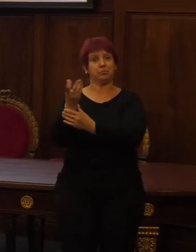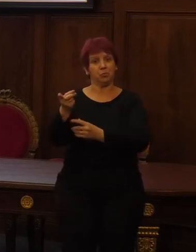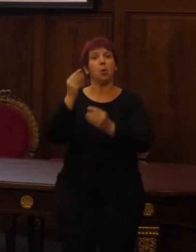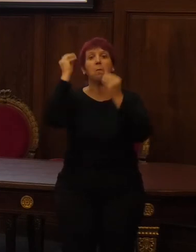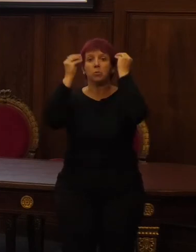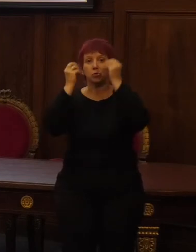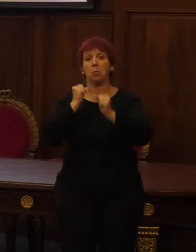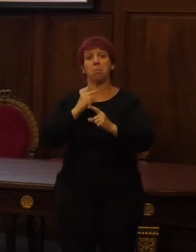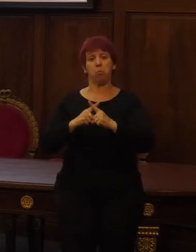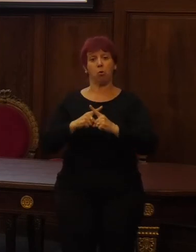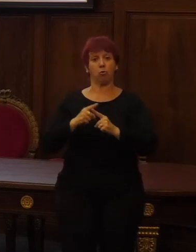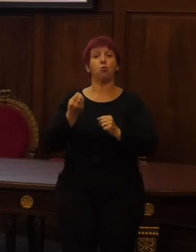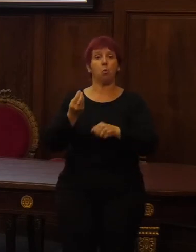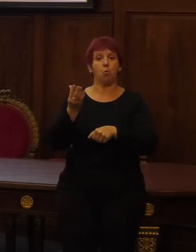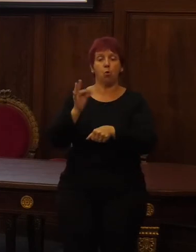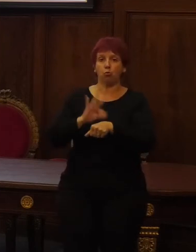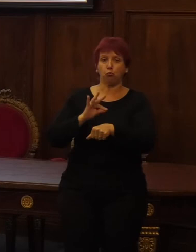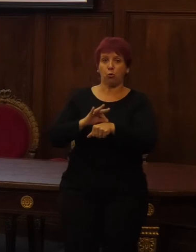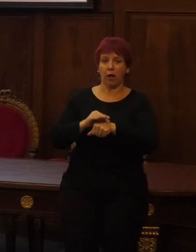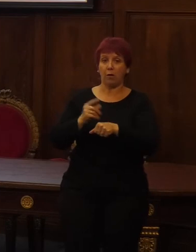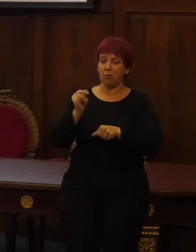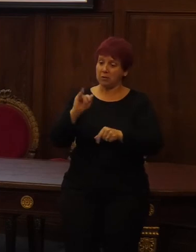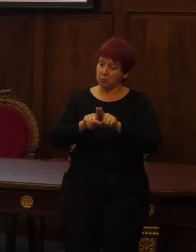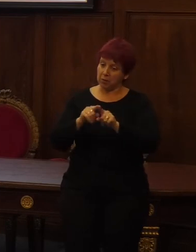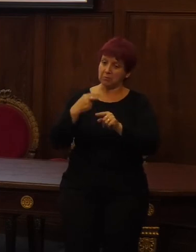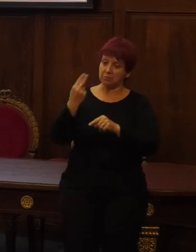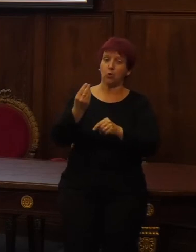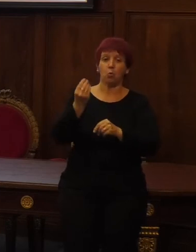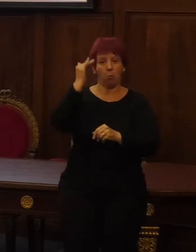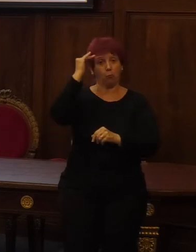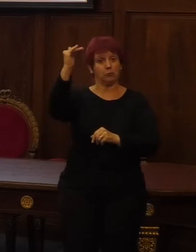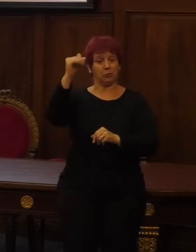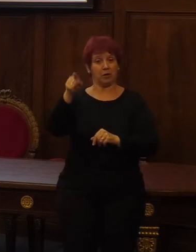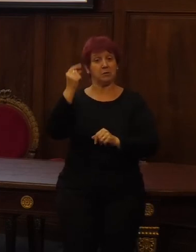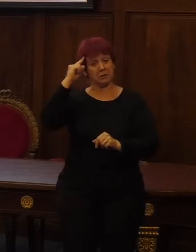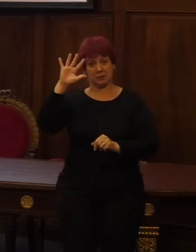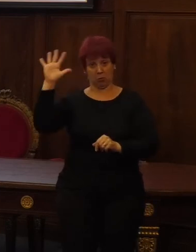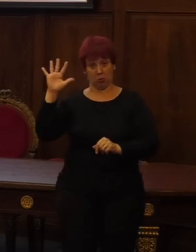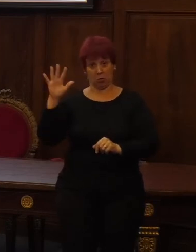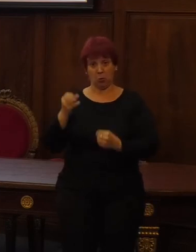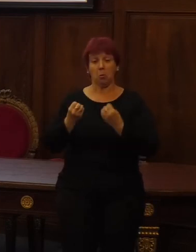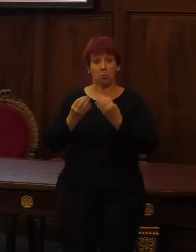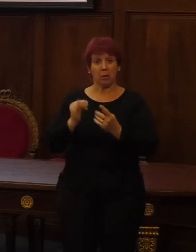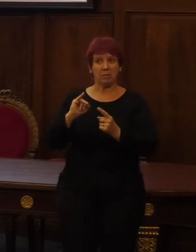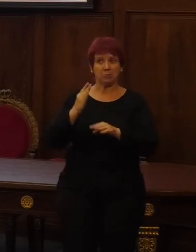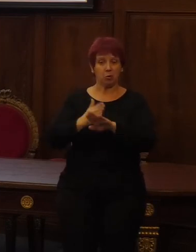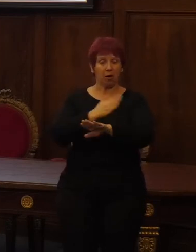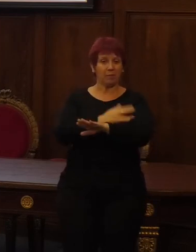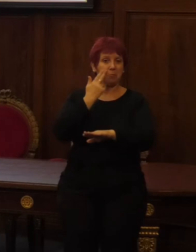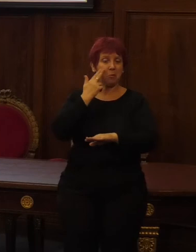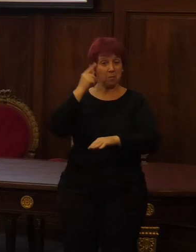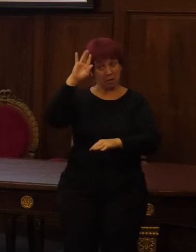la preocupación por los doctorados, pero nunca se implementaron, entre otras cosas, por la intervención y la